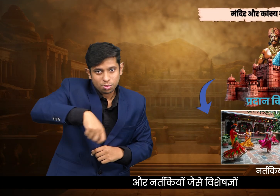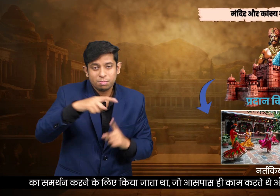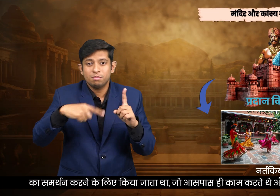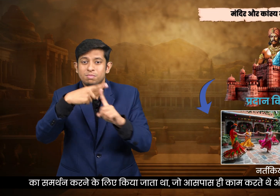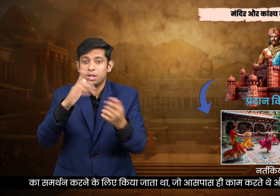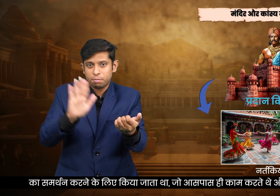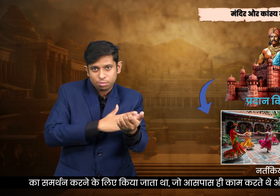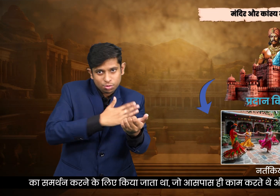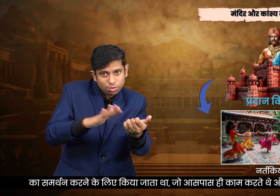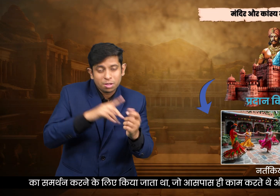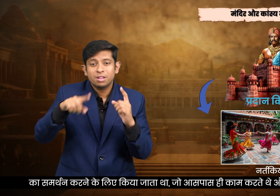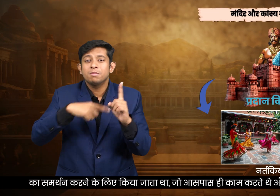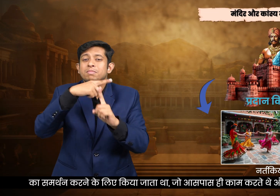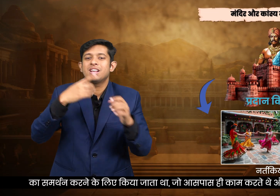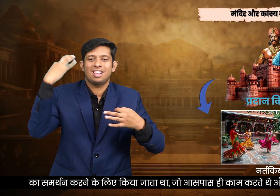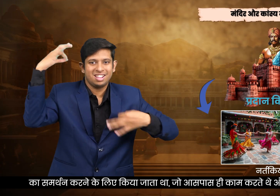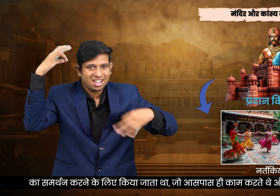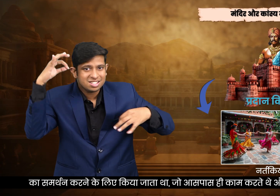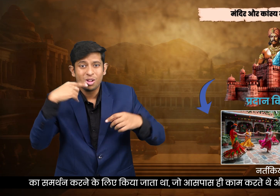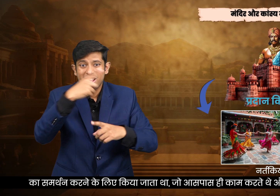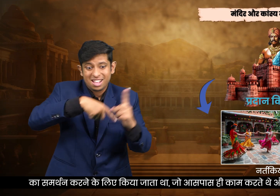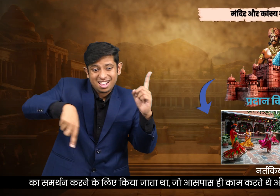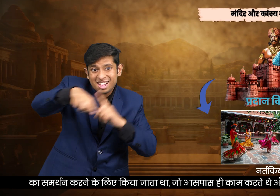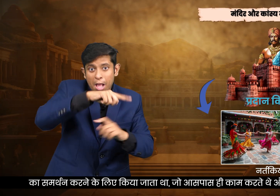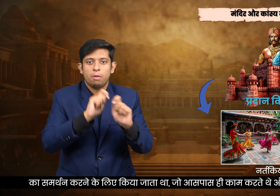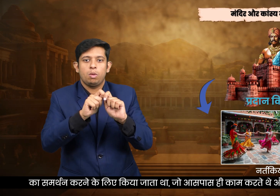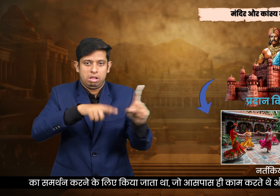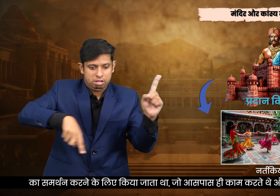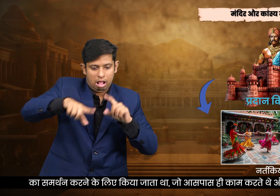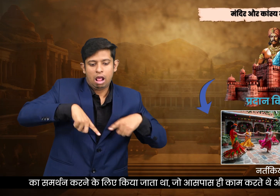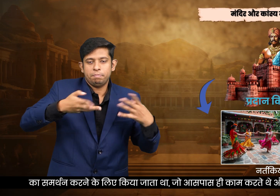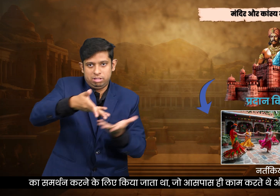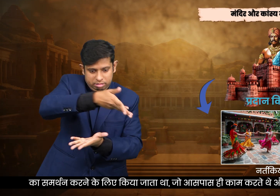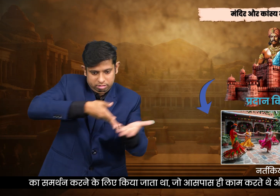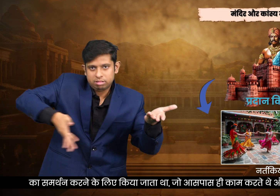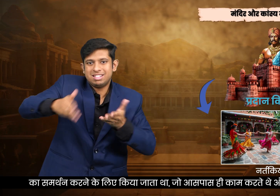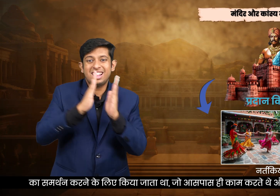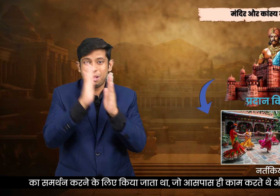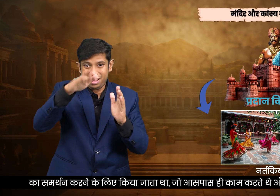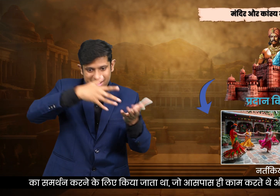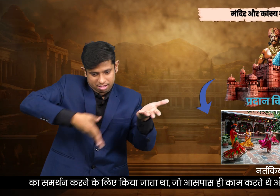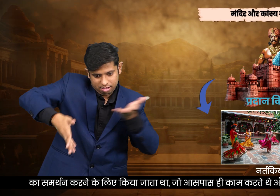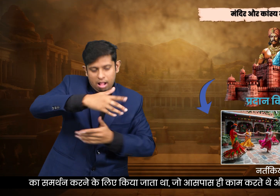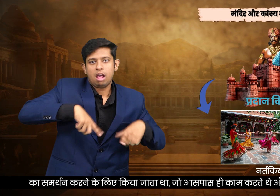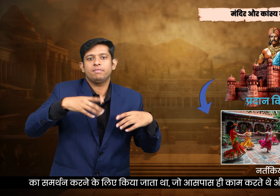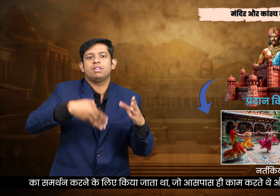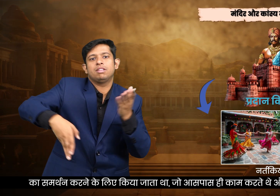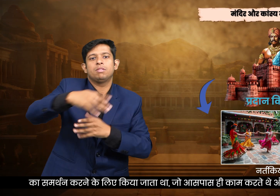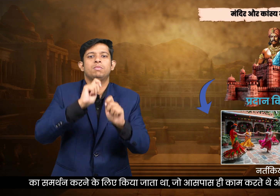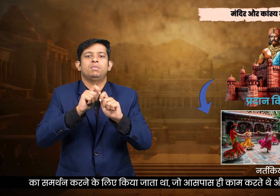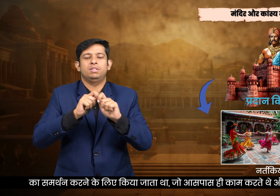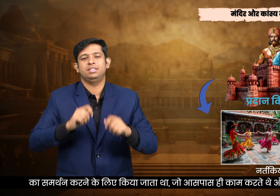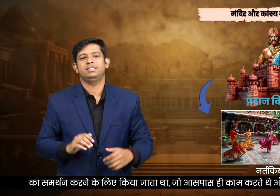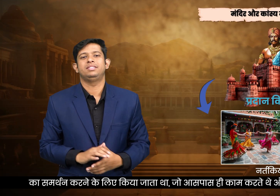जैसे विशेषज्ञों का समर्थन करने के लिए किया जाता था, जो आसपास ही काम करते थे और